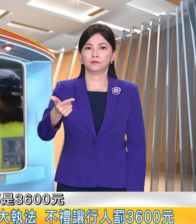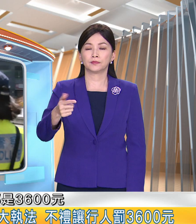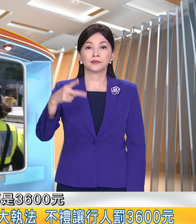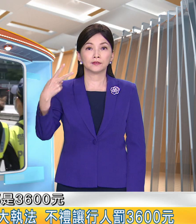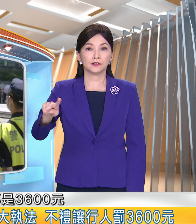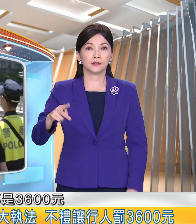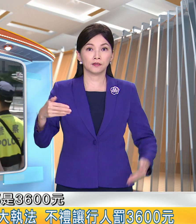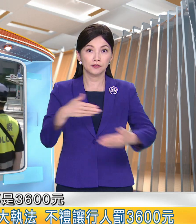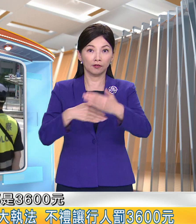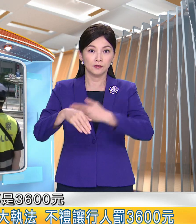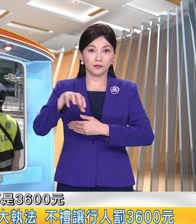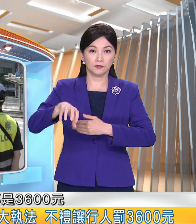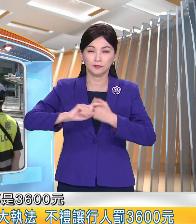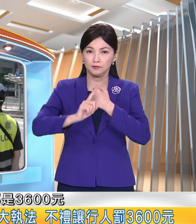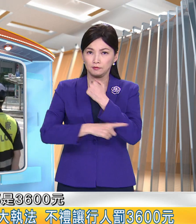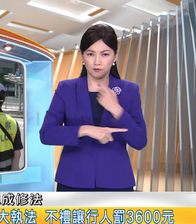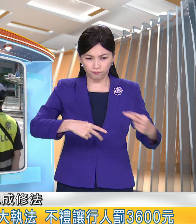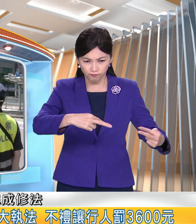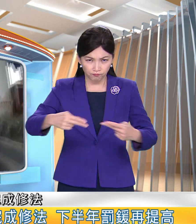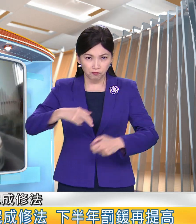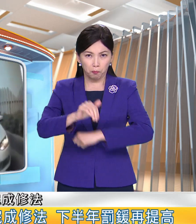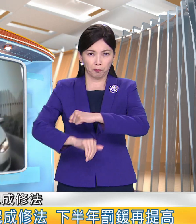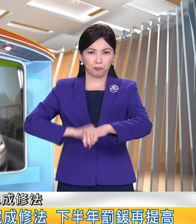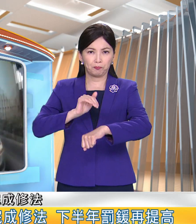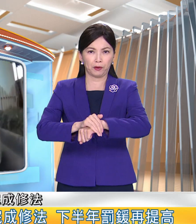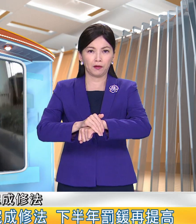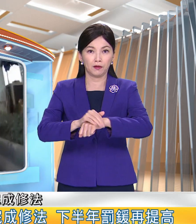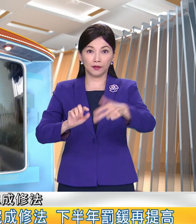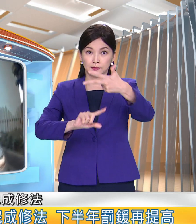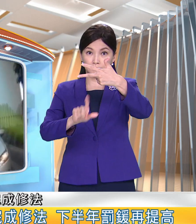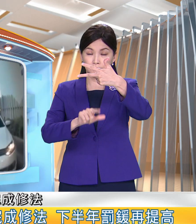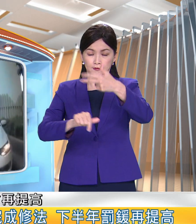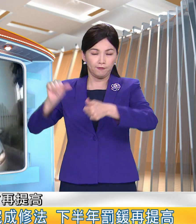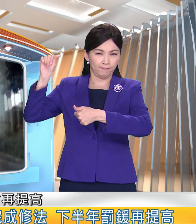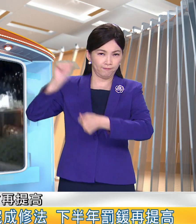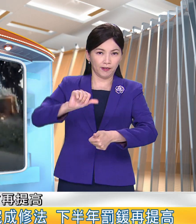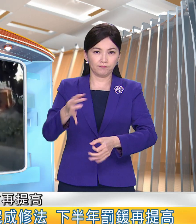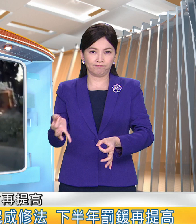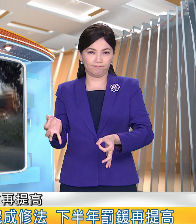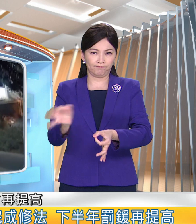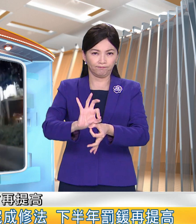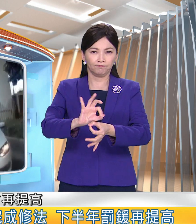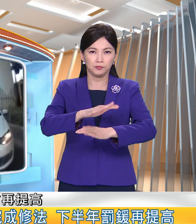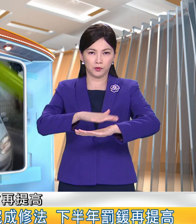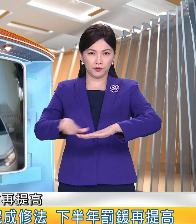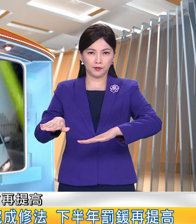是3600元，而交通部已经完成修法，下半年罚锾还会再提高。